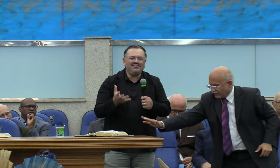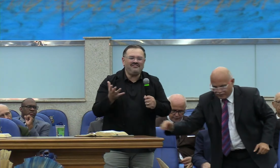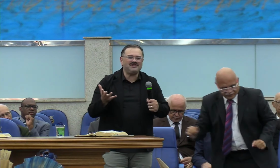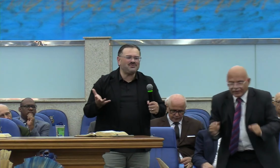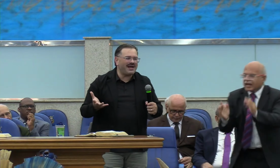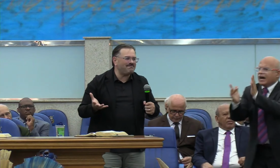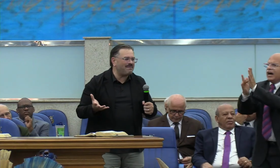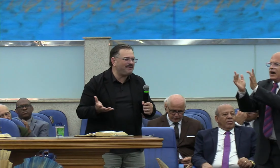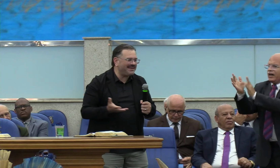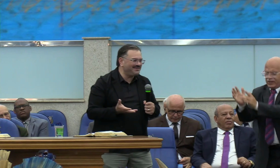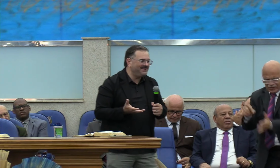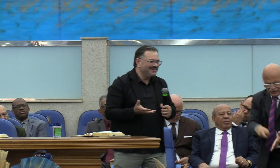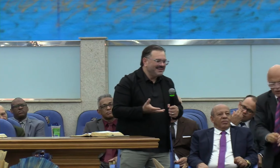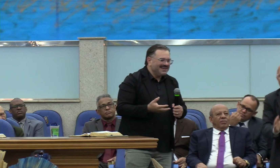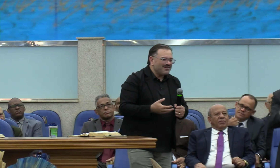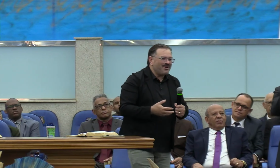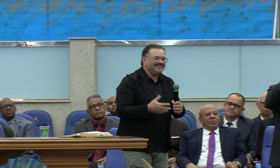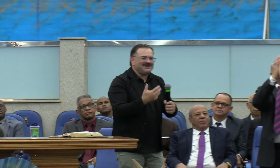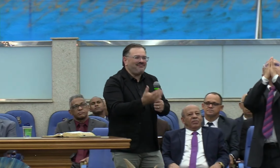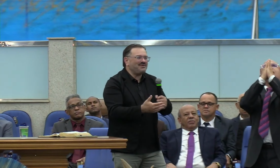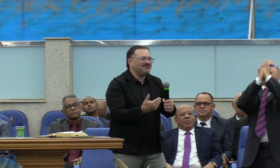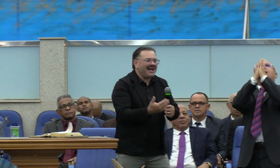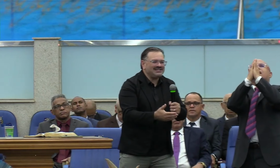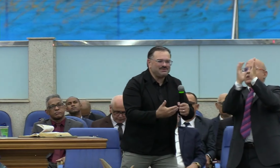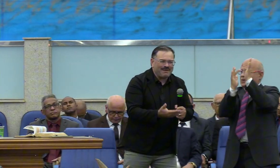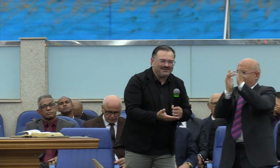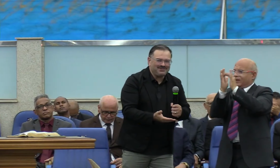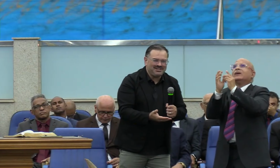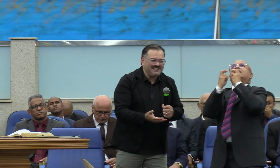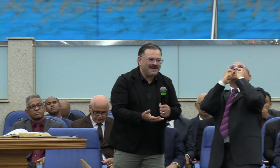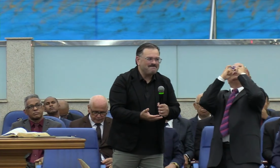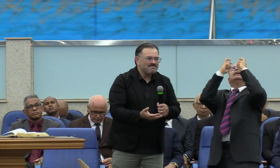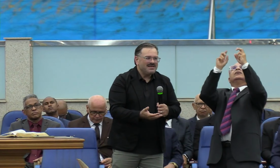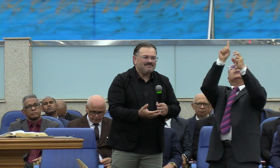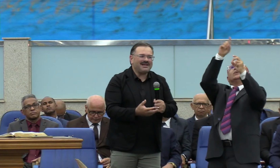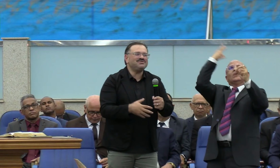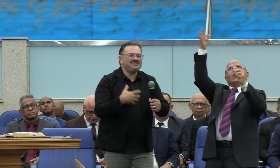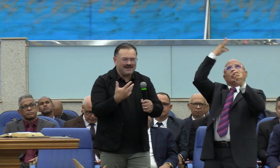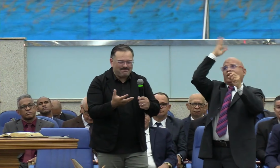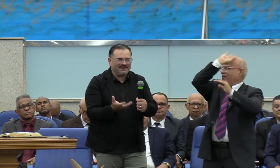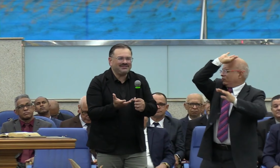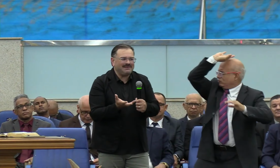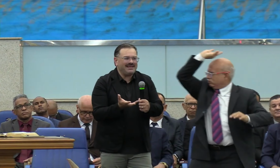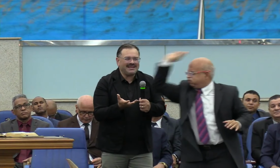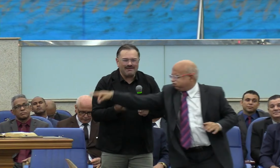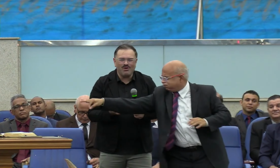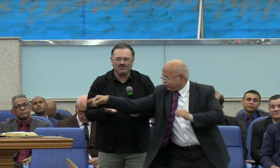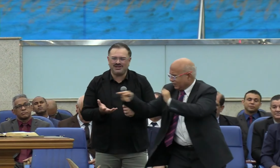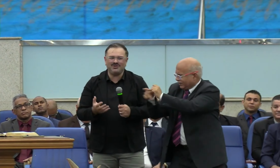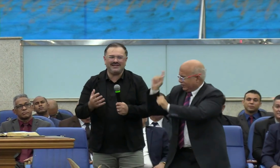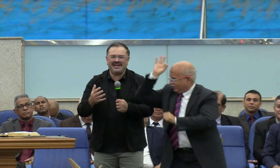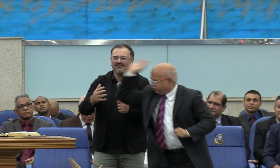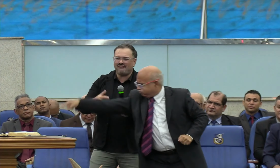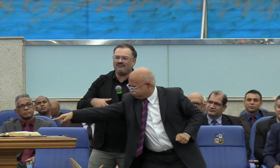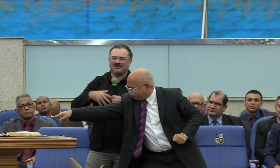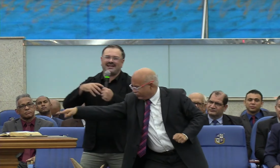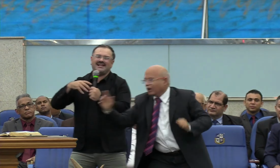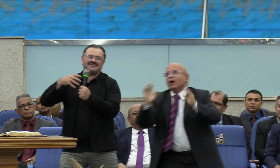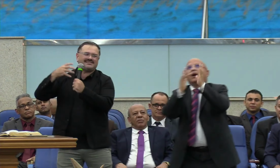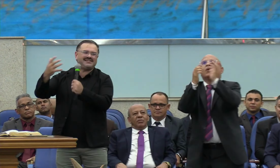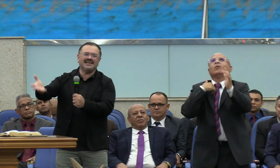Quão difícil era para Pedro, quantas dificuldades Pedro tinha. Mas um dia Pedro também clamou ao Senhor e ele